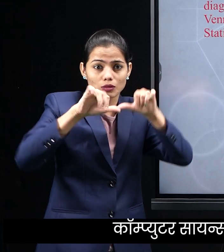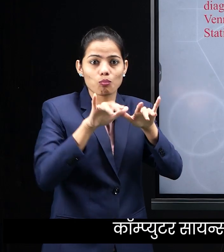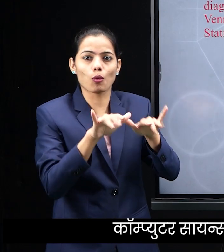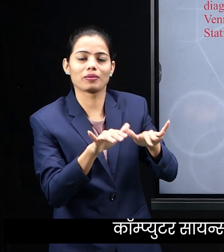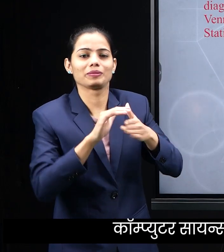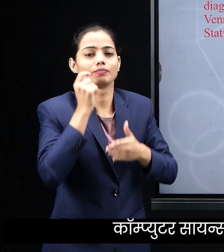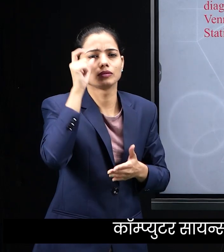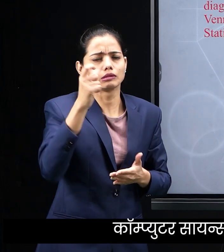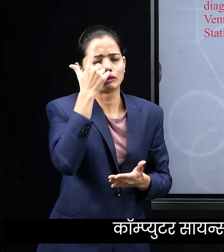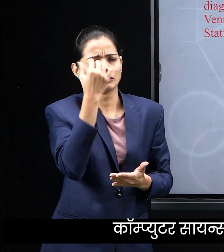जाते.